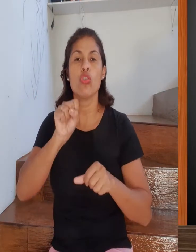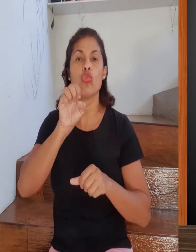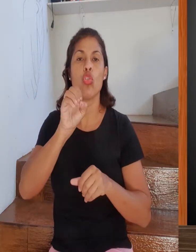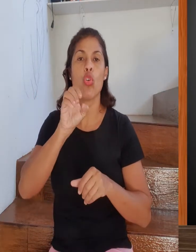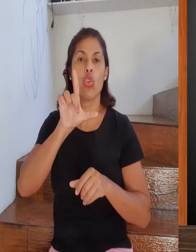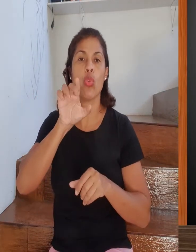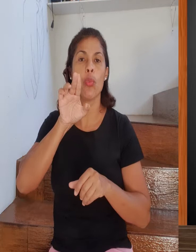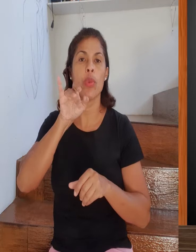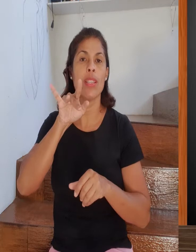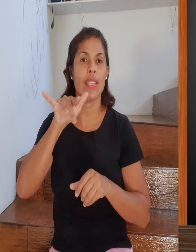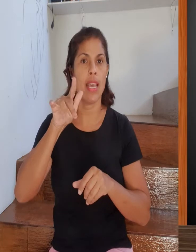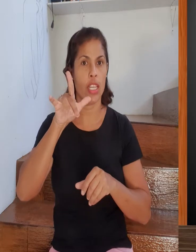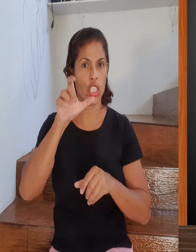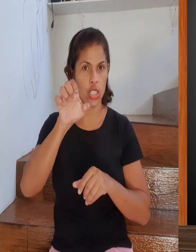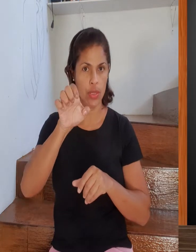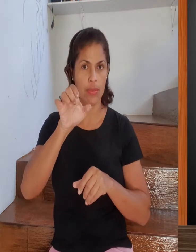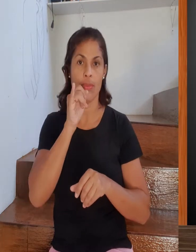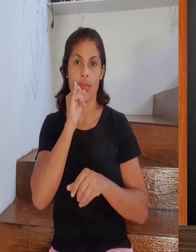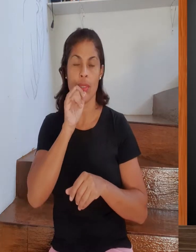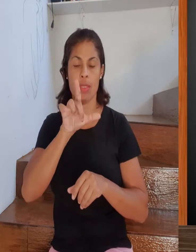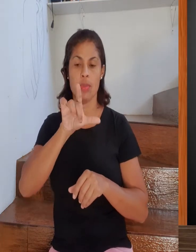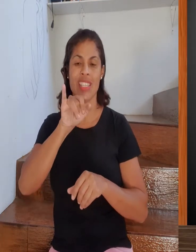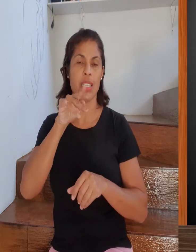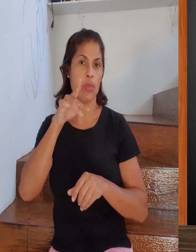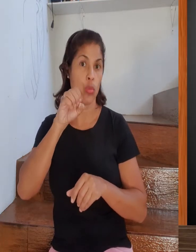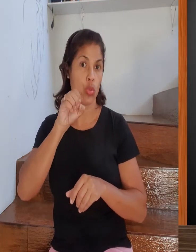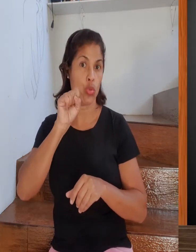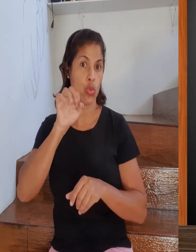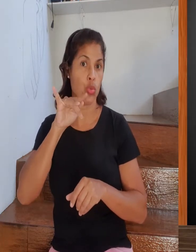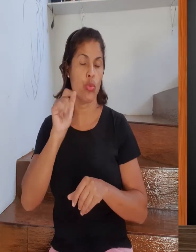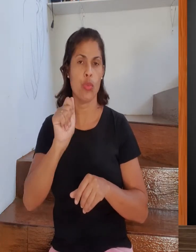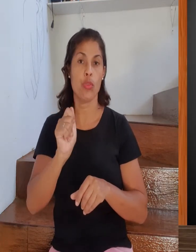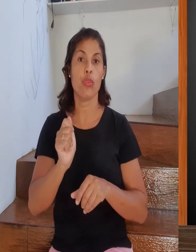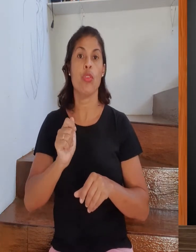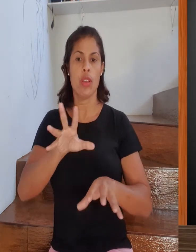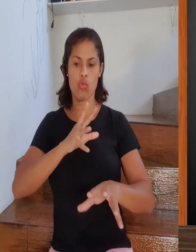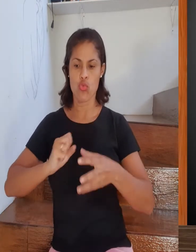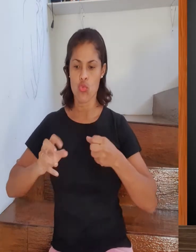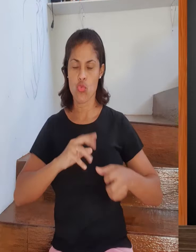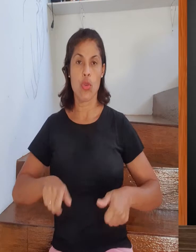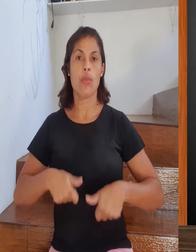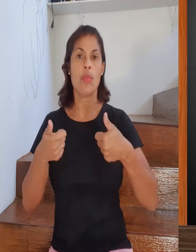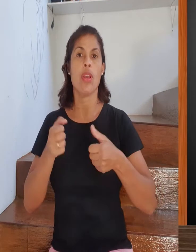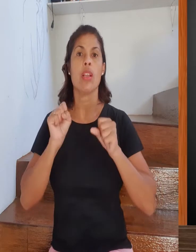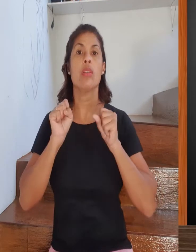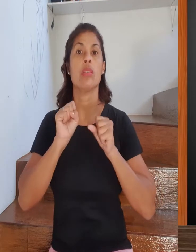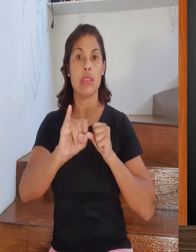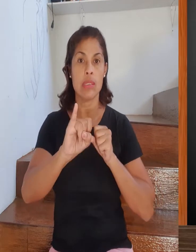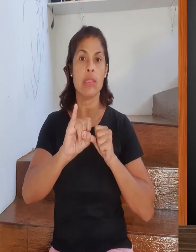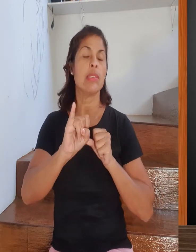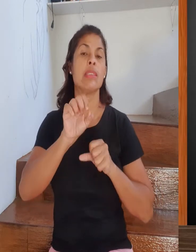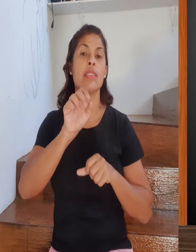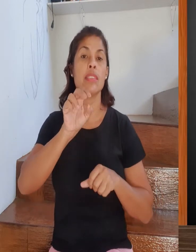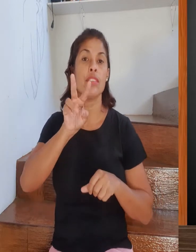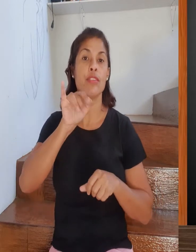solubilidade. Desta forma, fármacos lipossolúveis são melhor absorvidos quando administrados por via